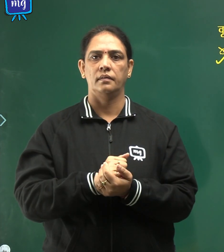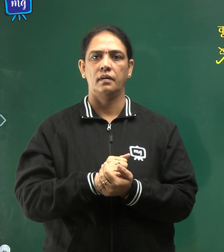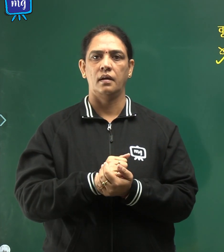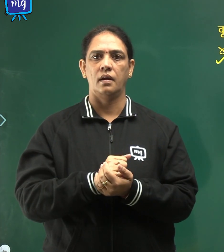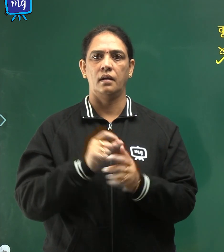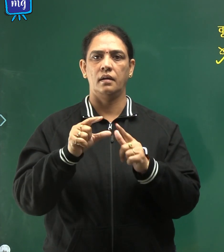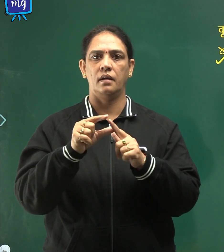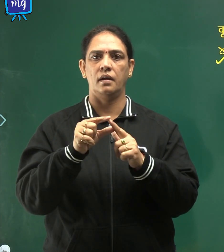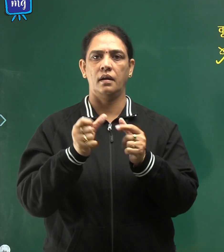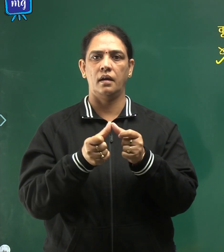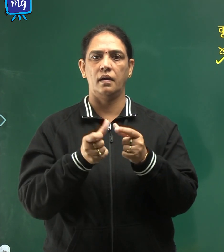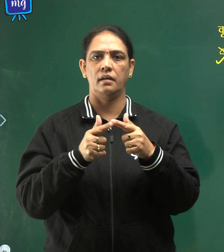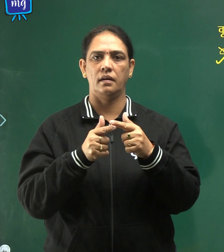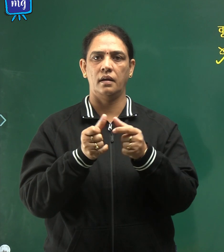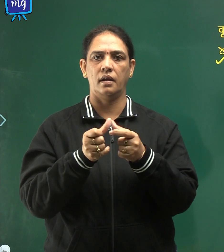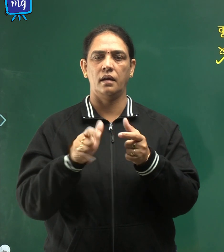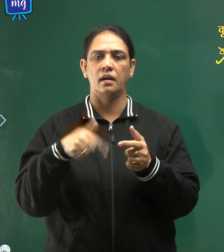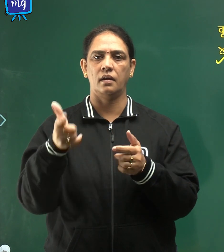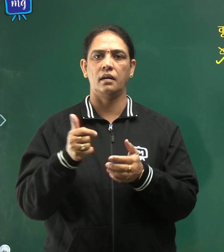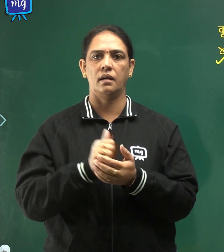आंकड़ों का